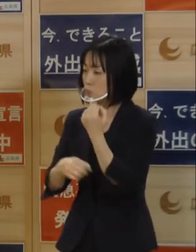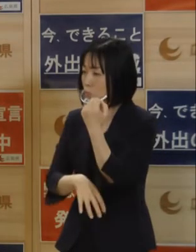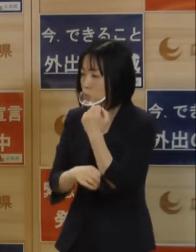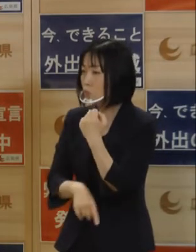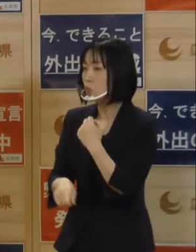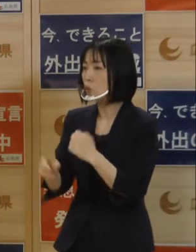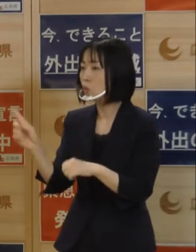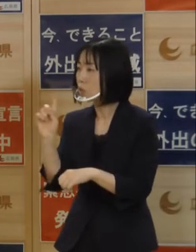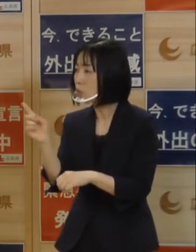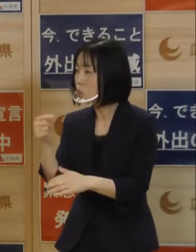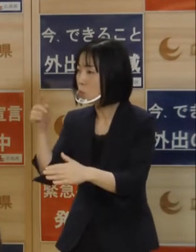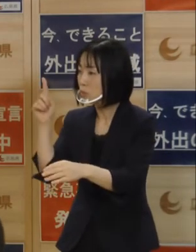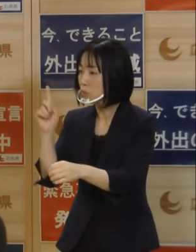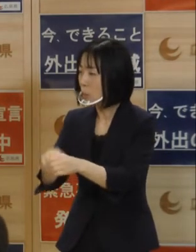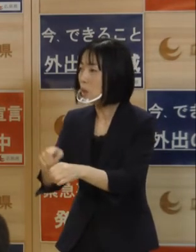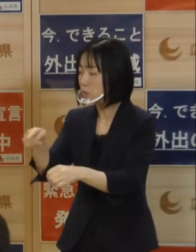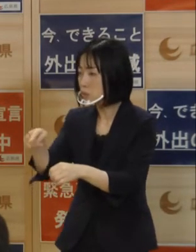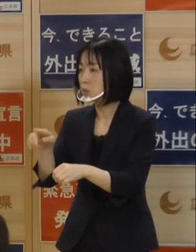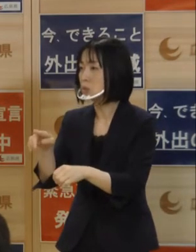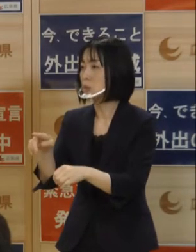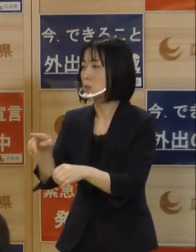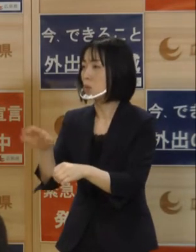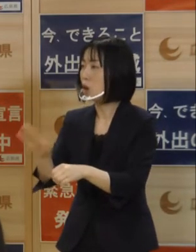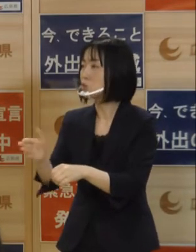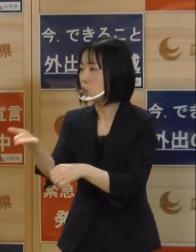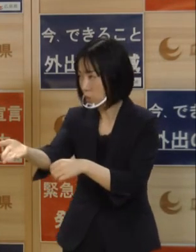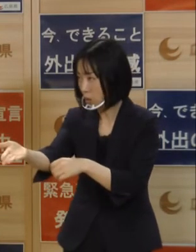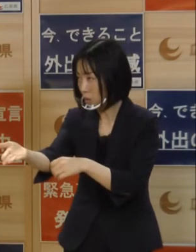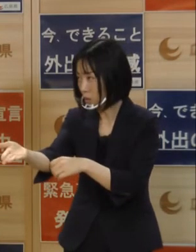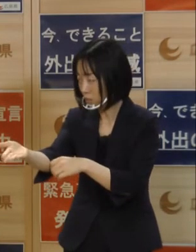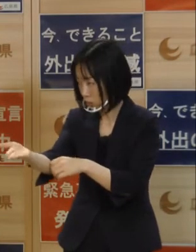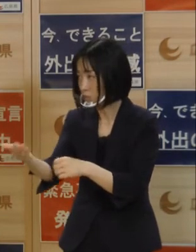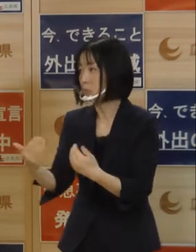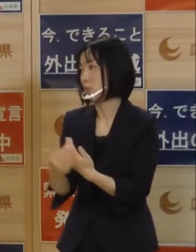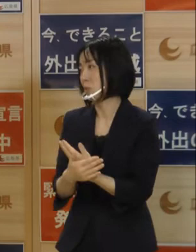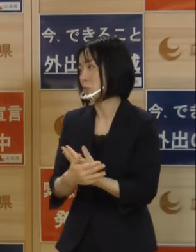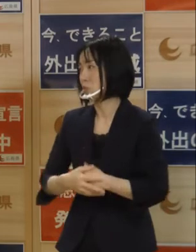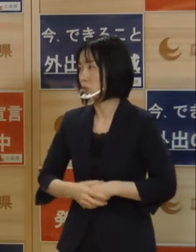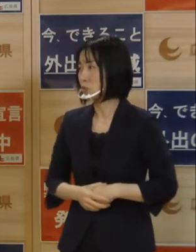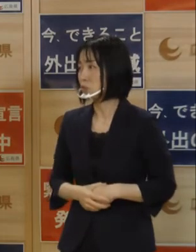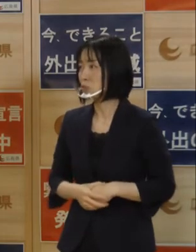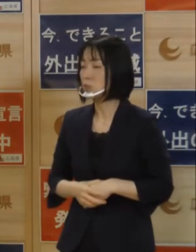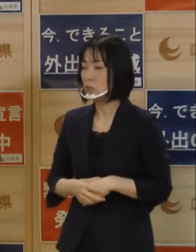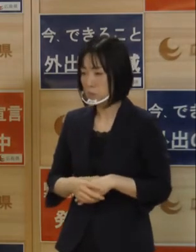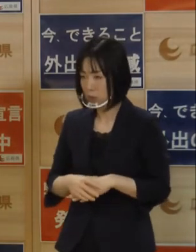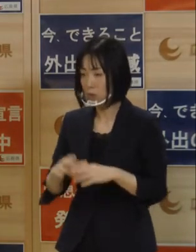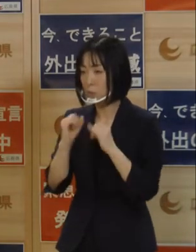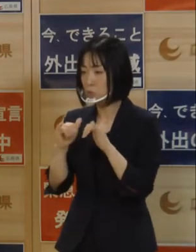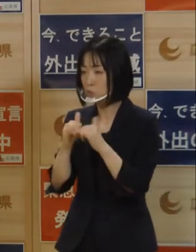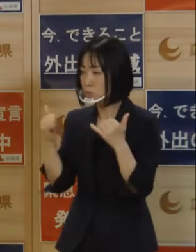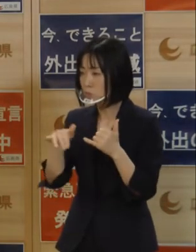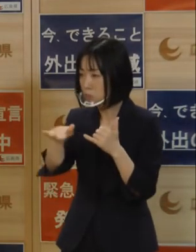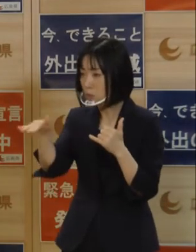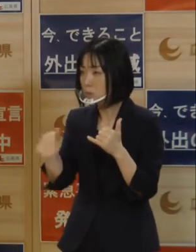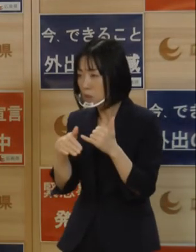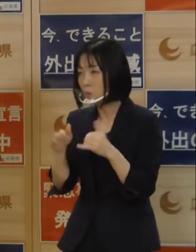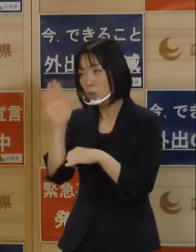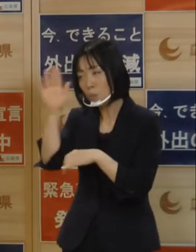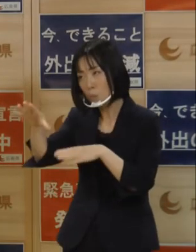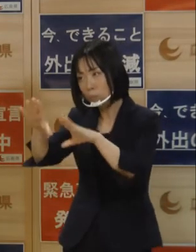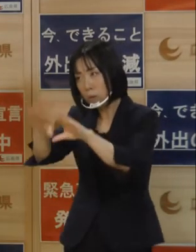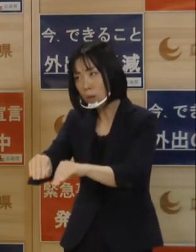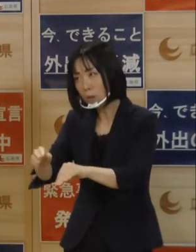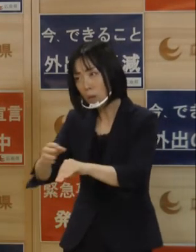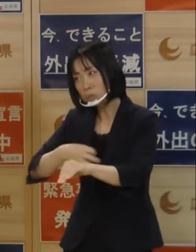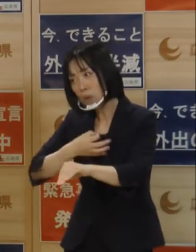ですね。ですから、まあ、非常に不安だというのは、まあ、現